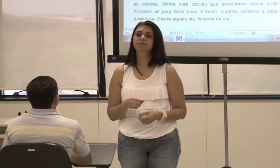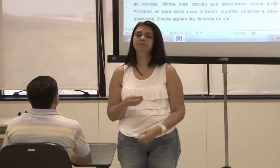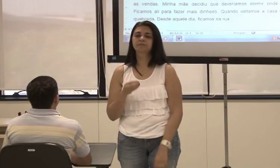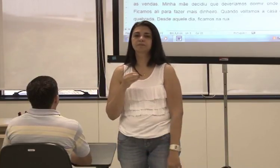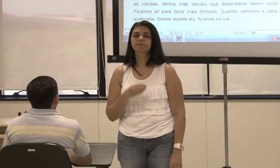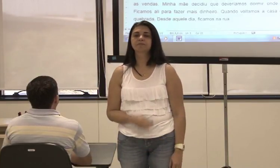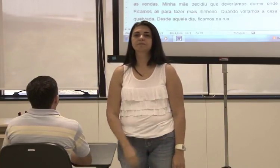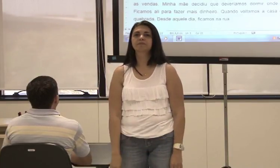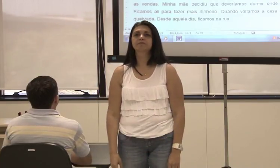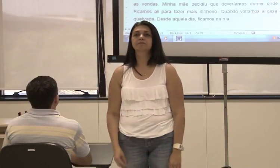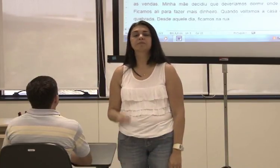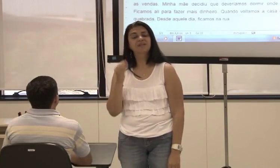para fazer mais dinheiro.